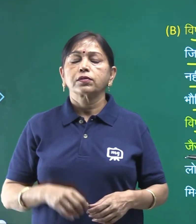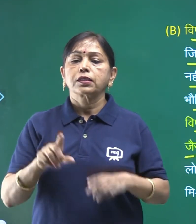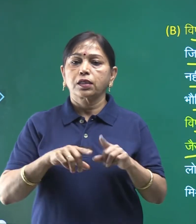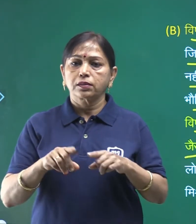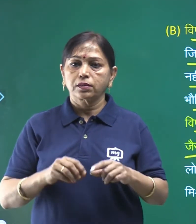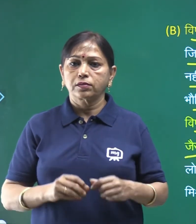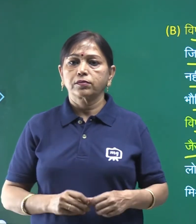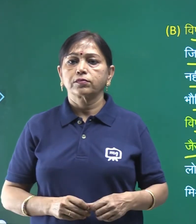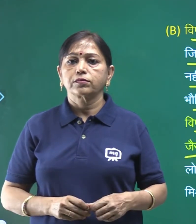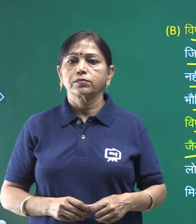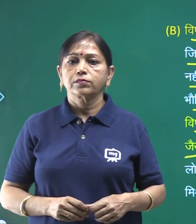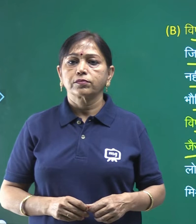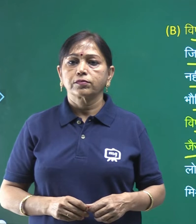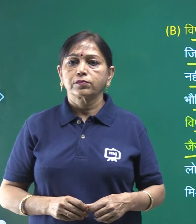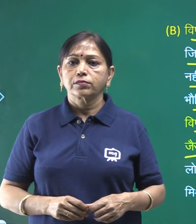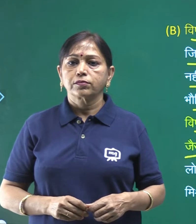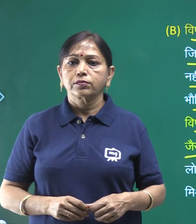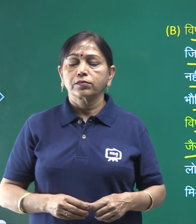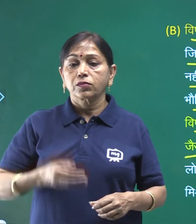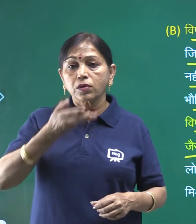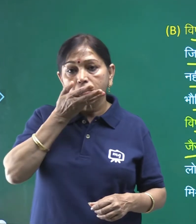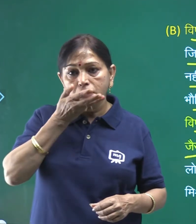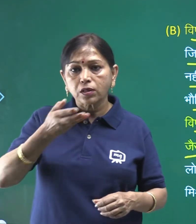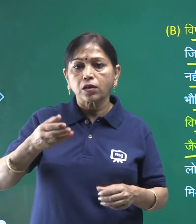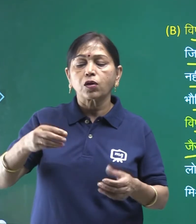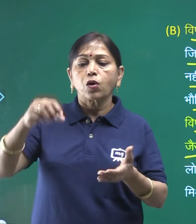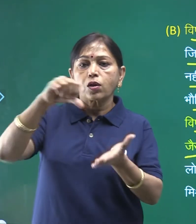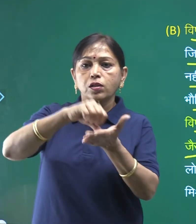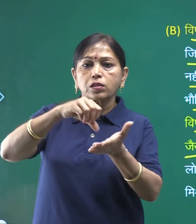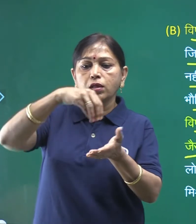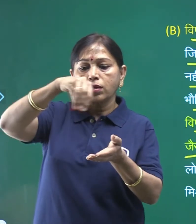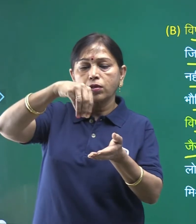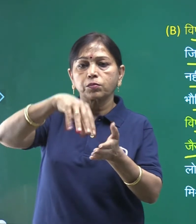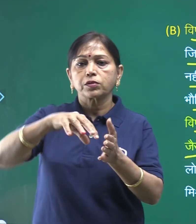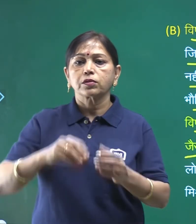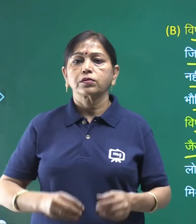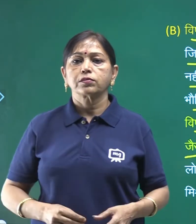जैसे जल और तेल का मिश्रण,